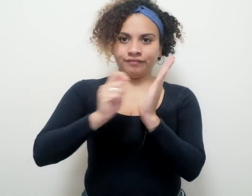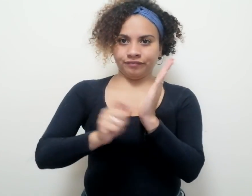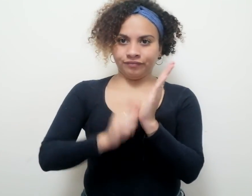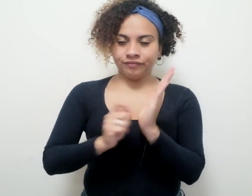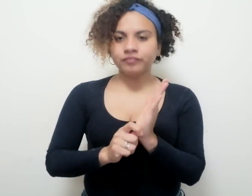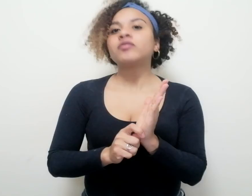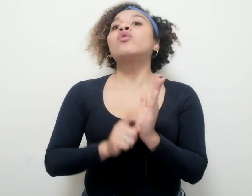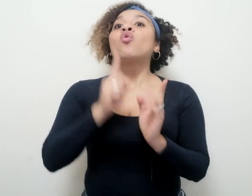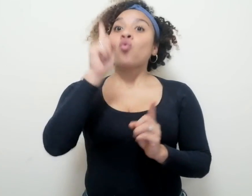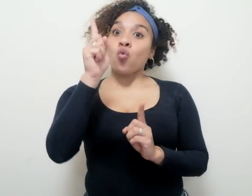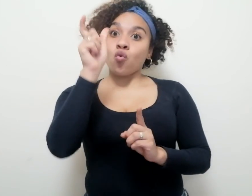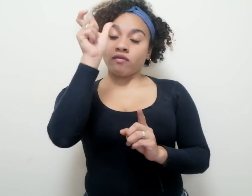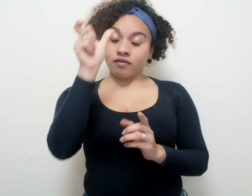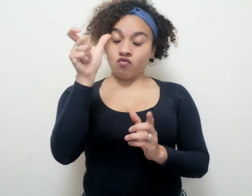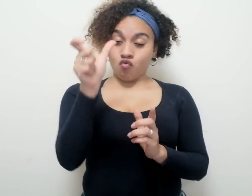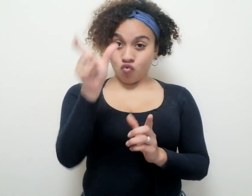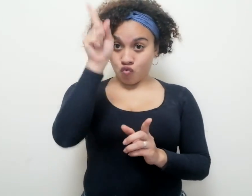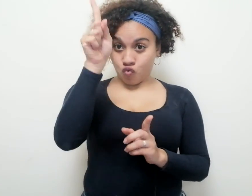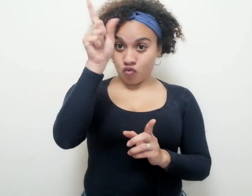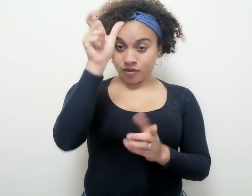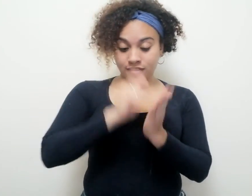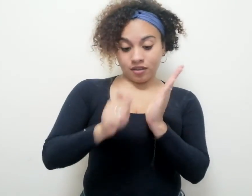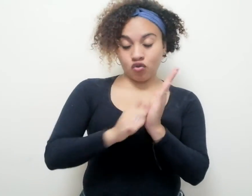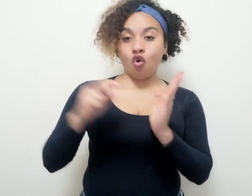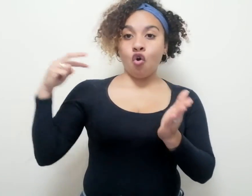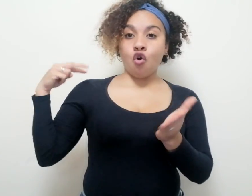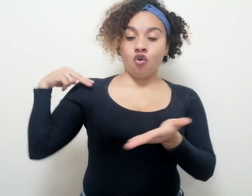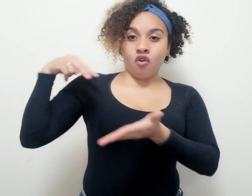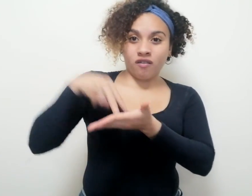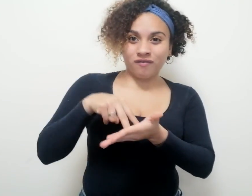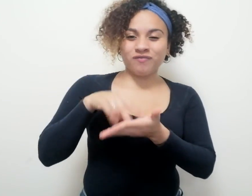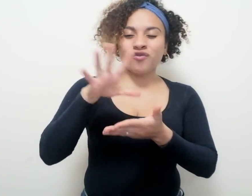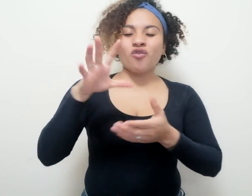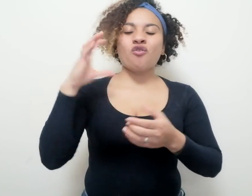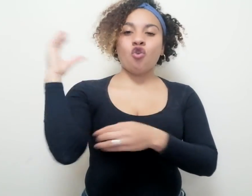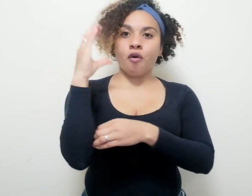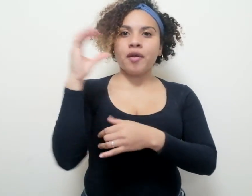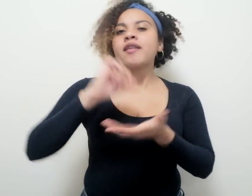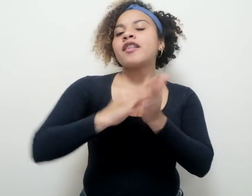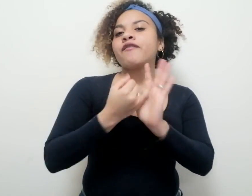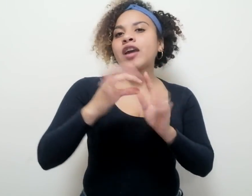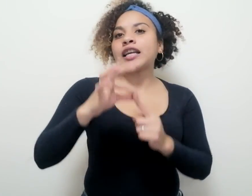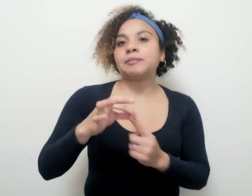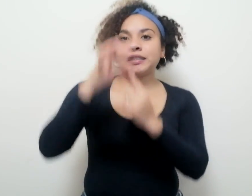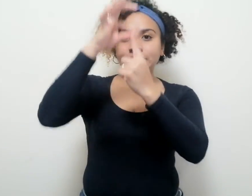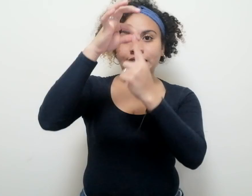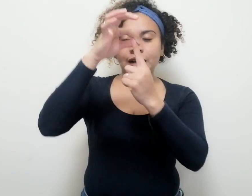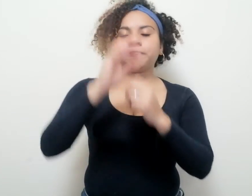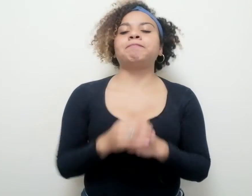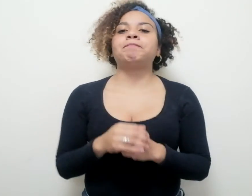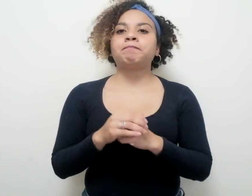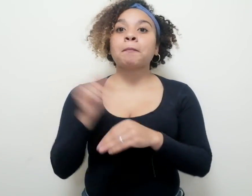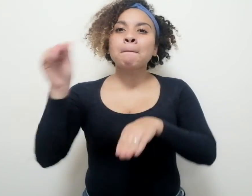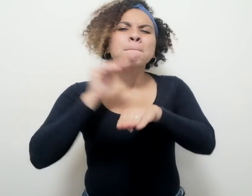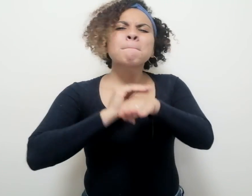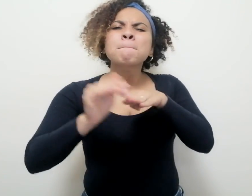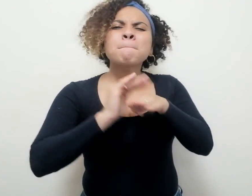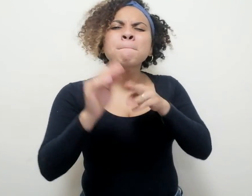escritor colombiano como anfitrión Nuestros invitados se concentraron en 3